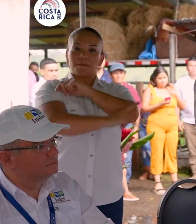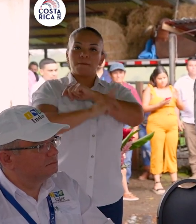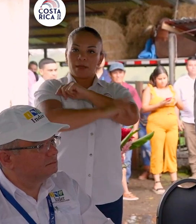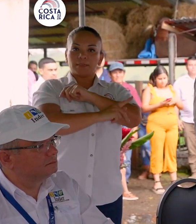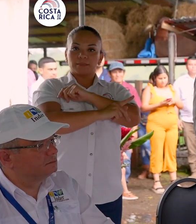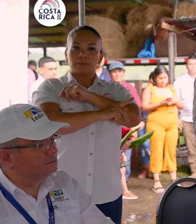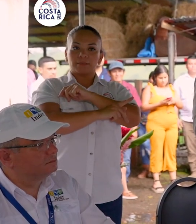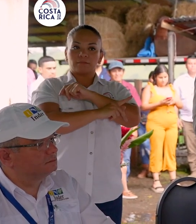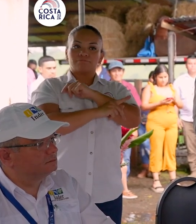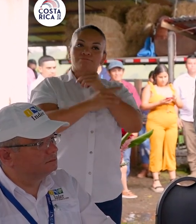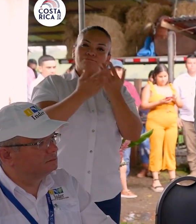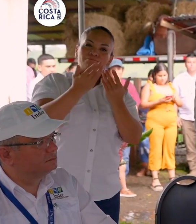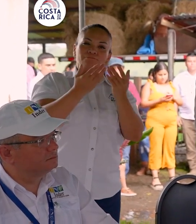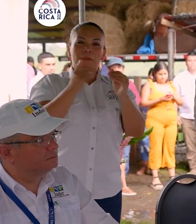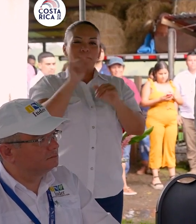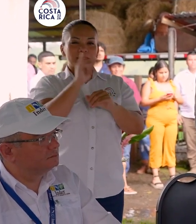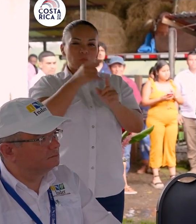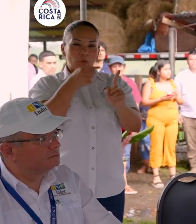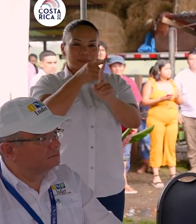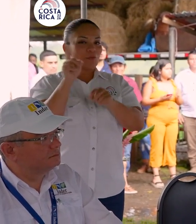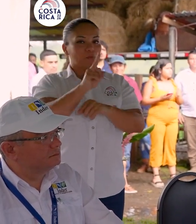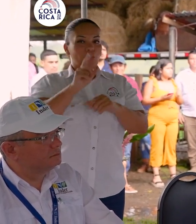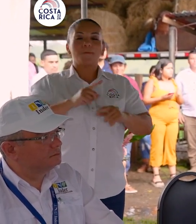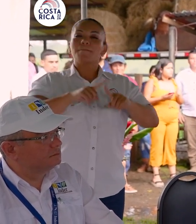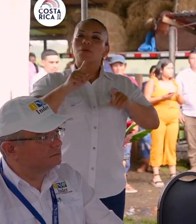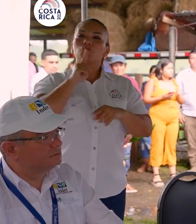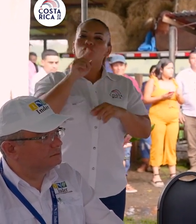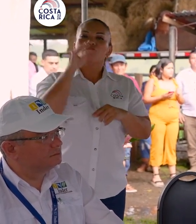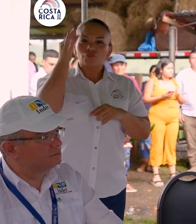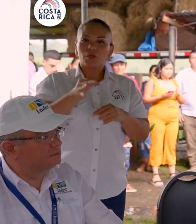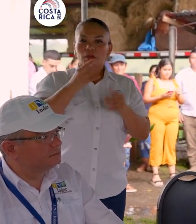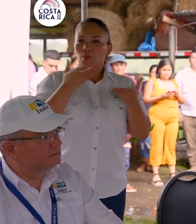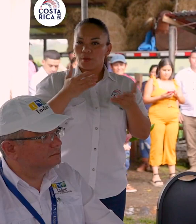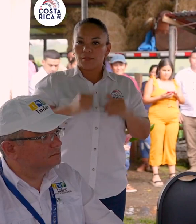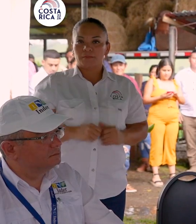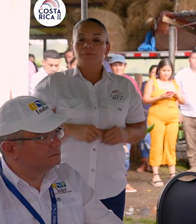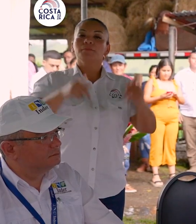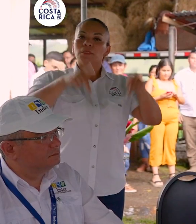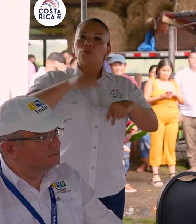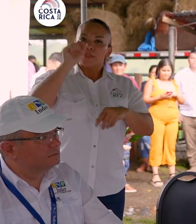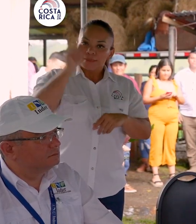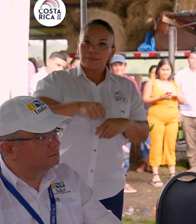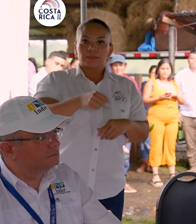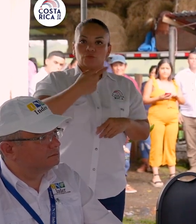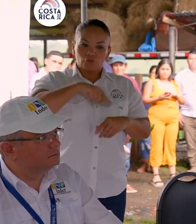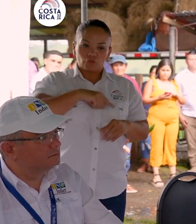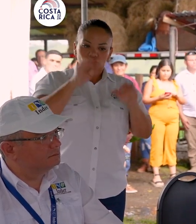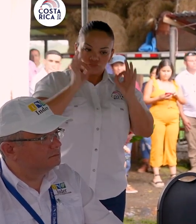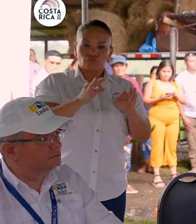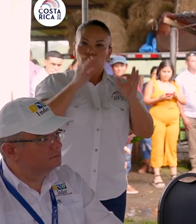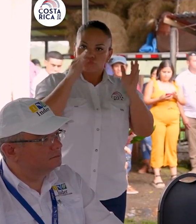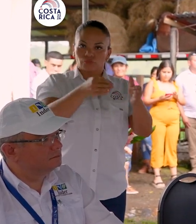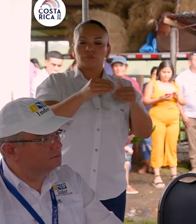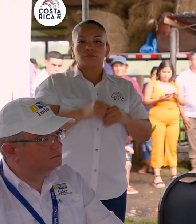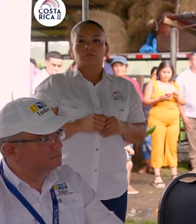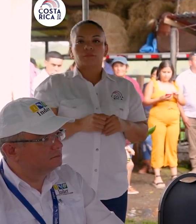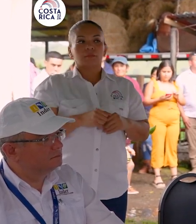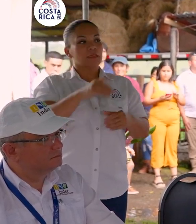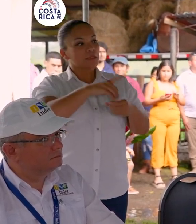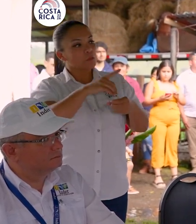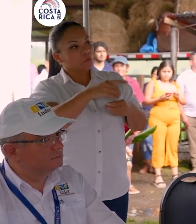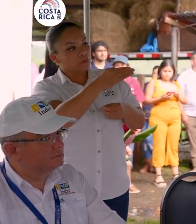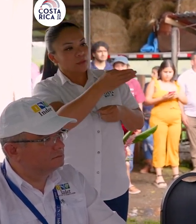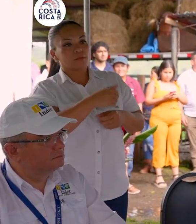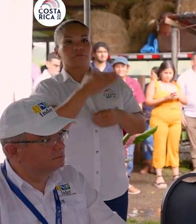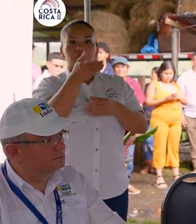están alineados en ese objetivo, pero creo que los que sí lo estamos, la señora diputada,